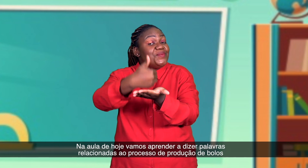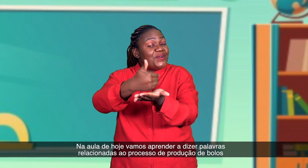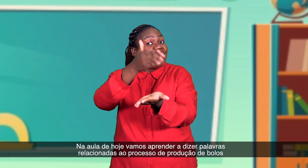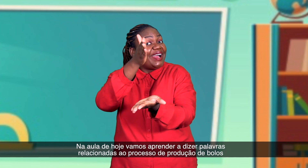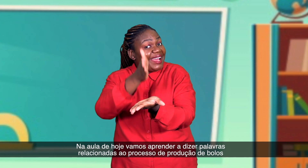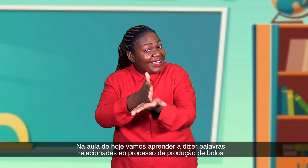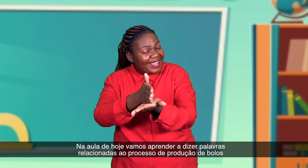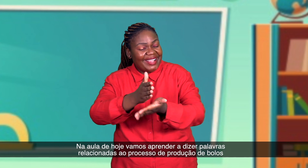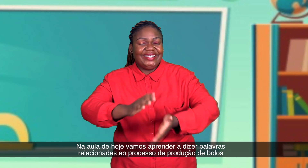de bolos.